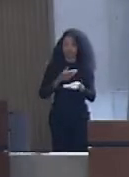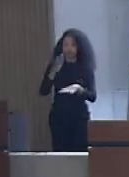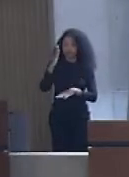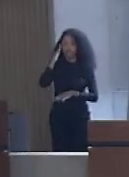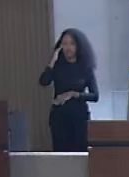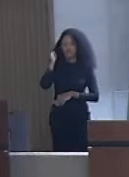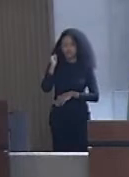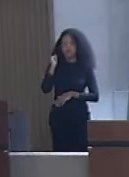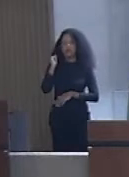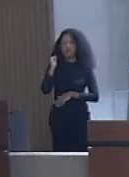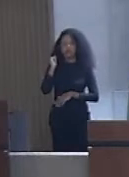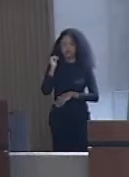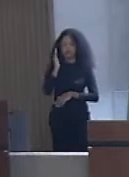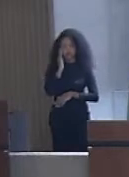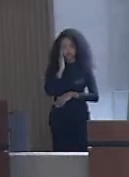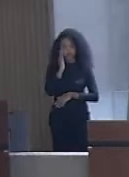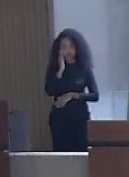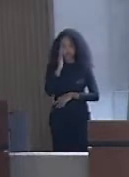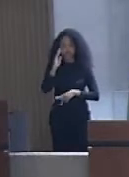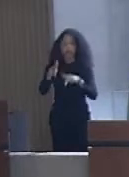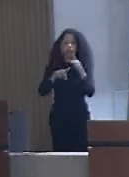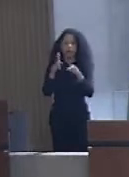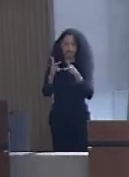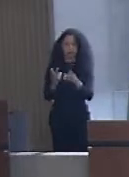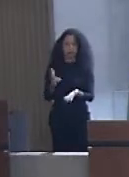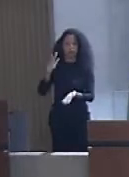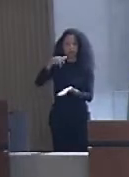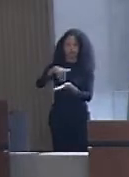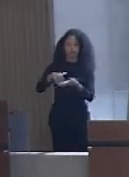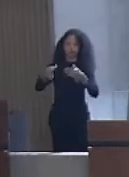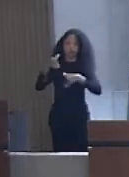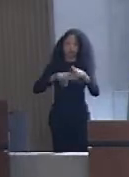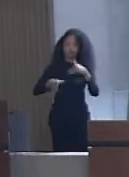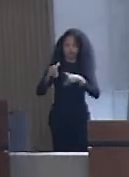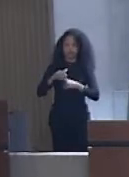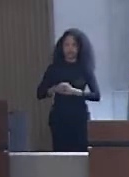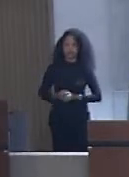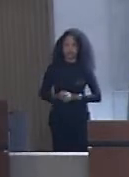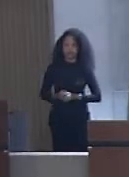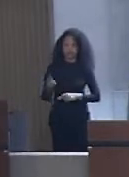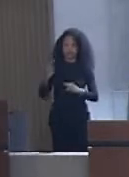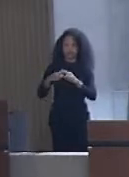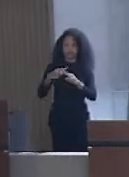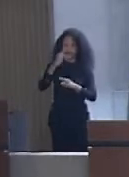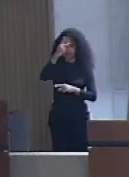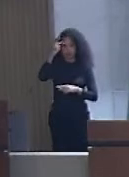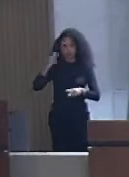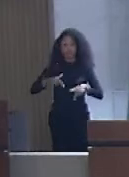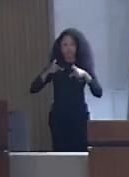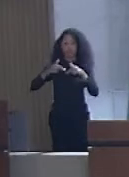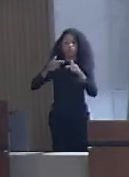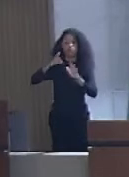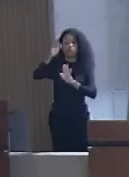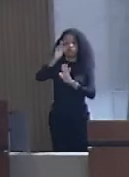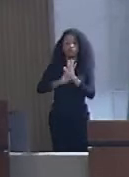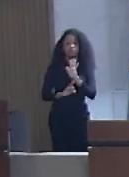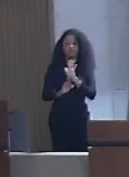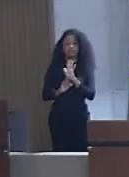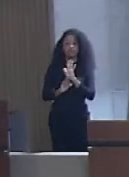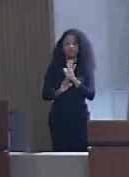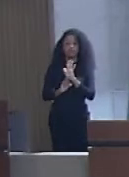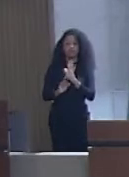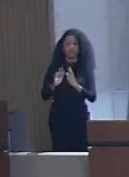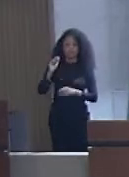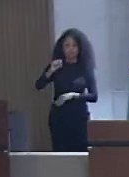que o povo vem, porque as pessoas lutam pelos seus direitos, e aqui é